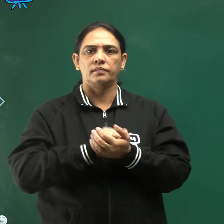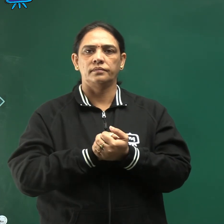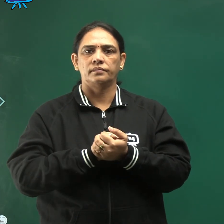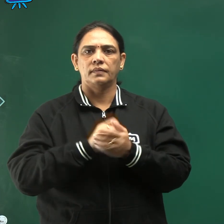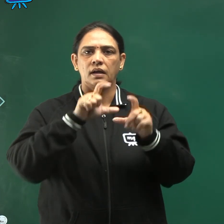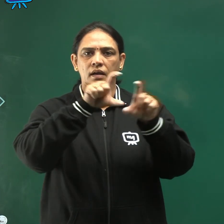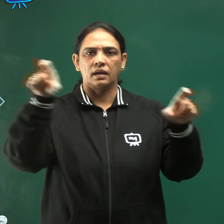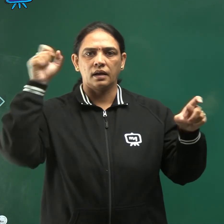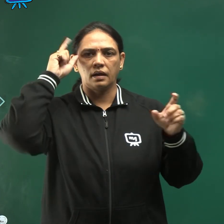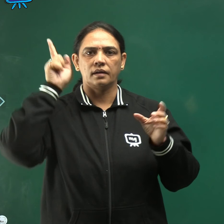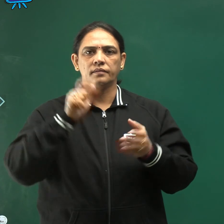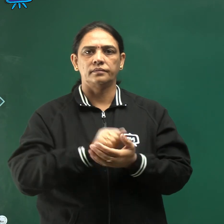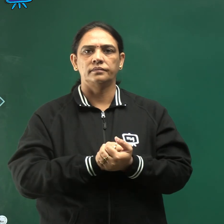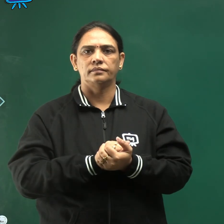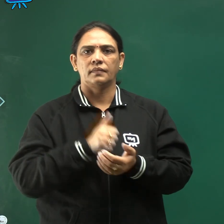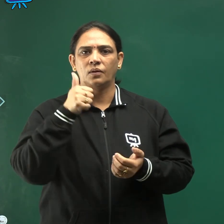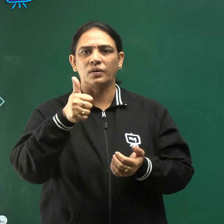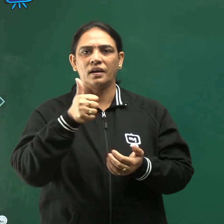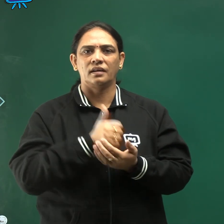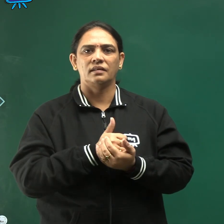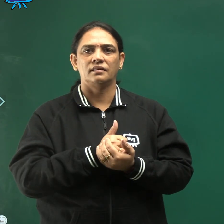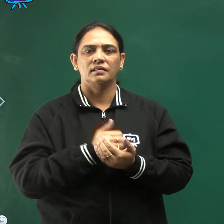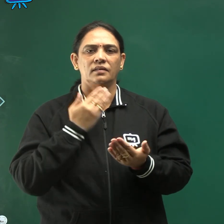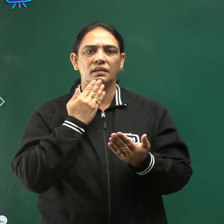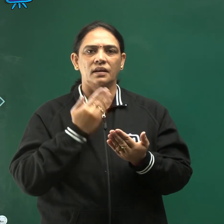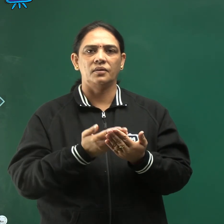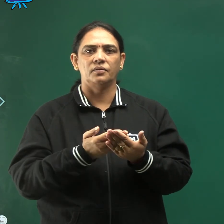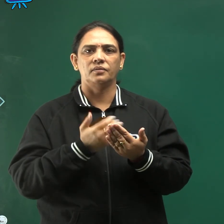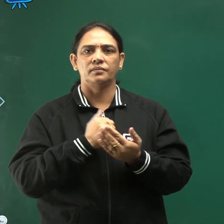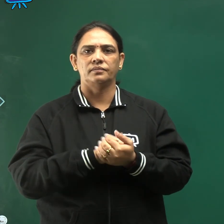समझ आ गया? ओके, थैंक यू।